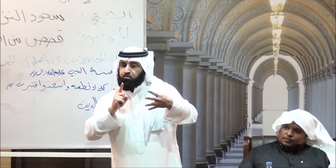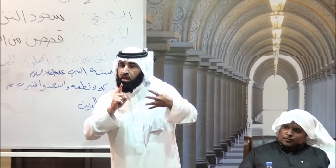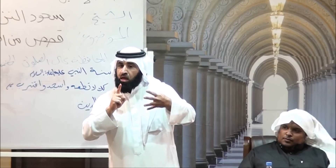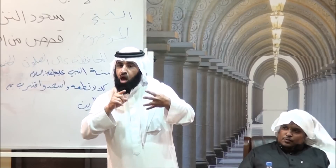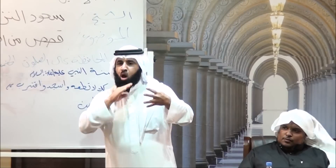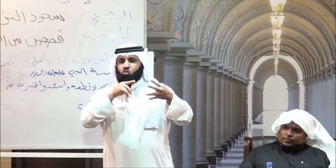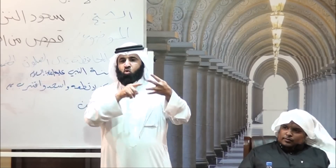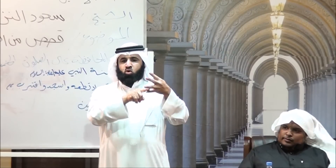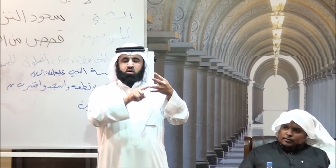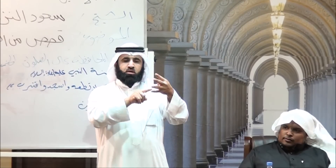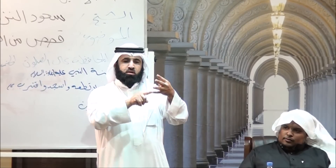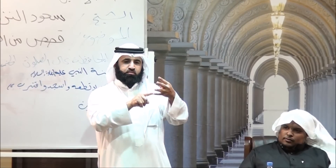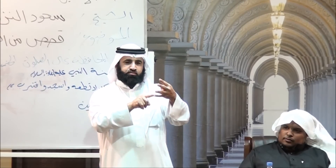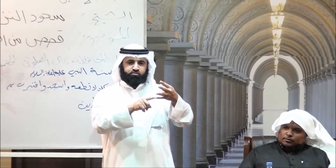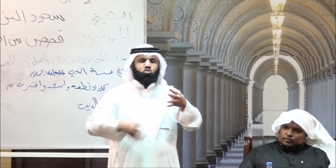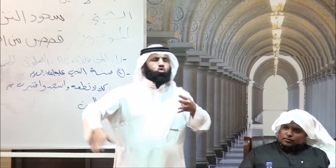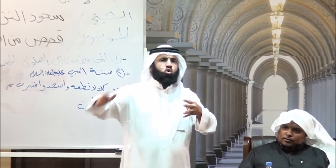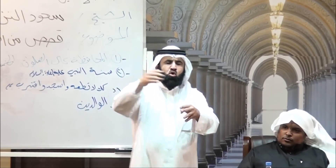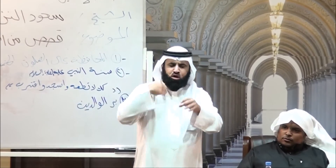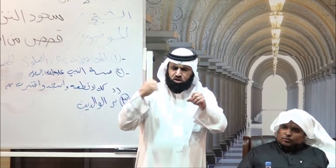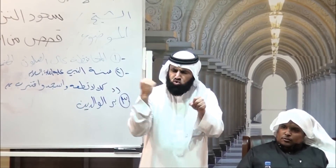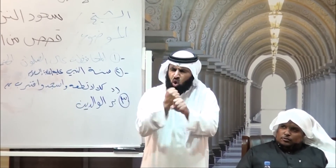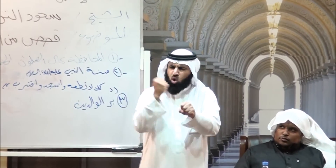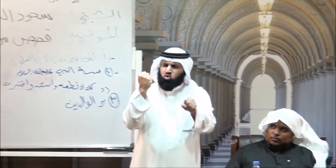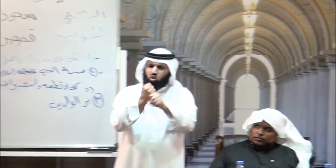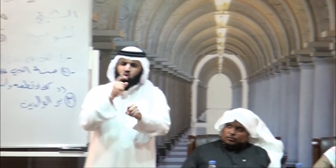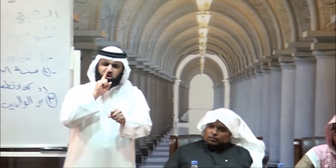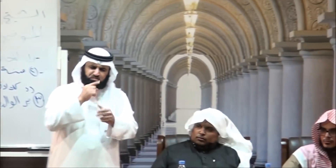مهما فعل الإنسان للأم